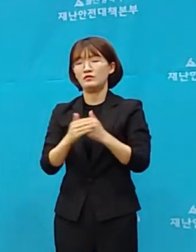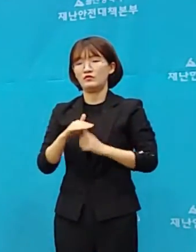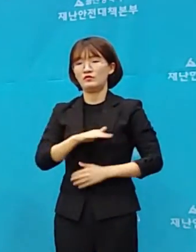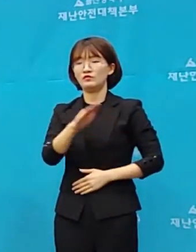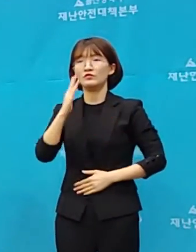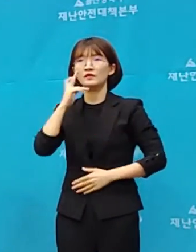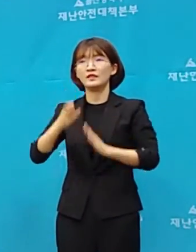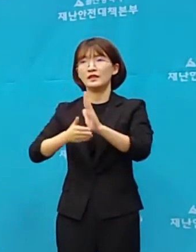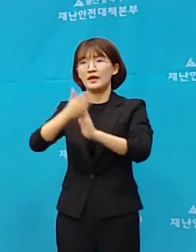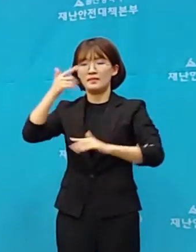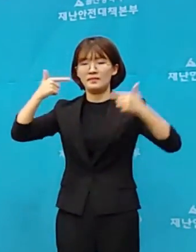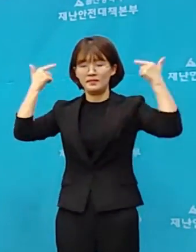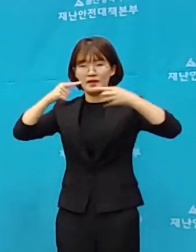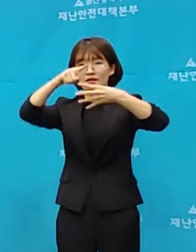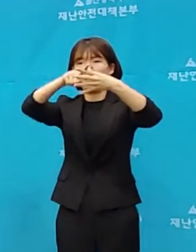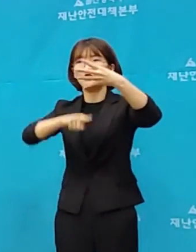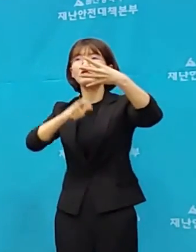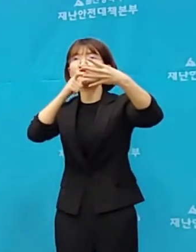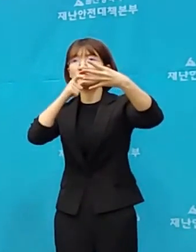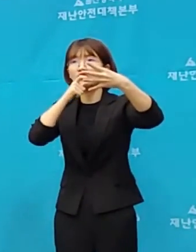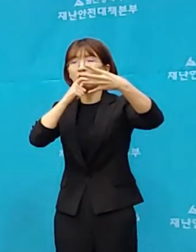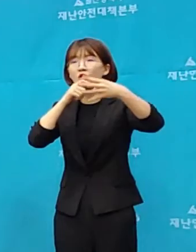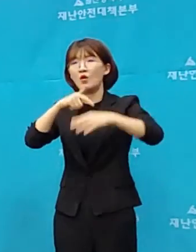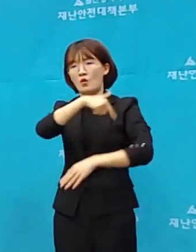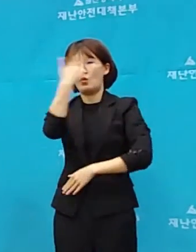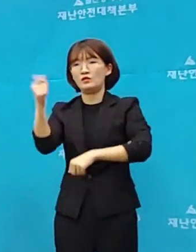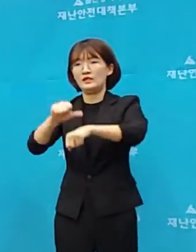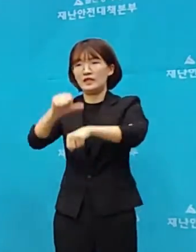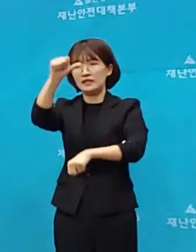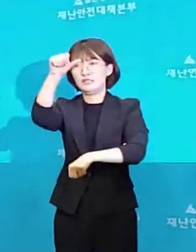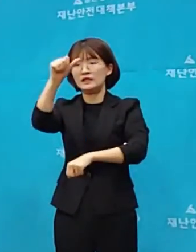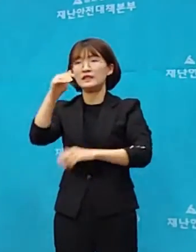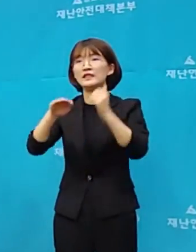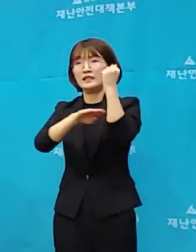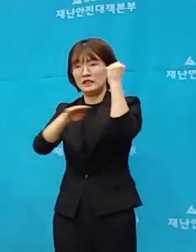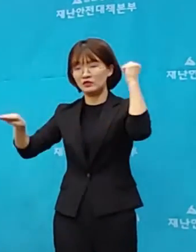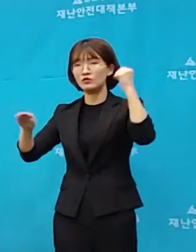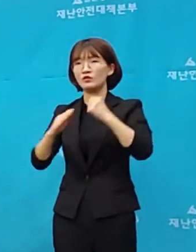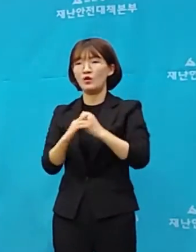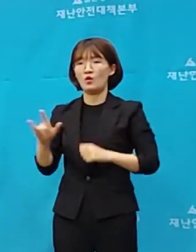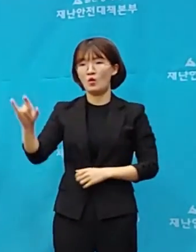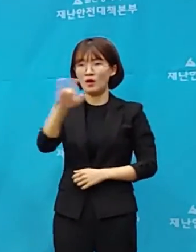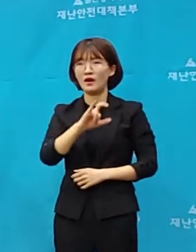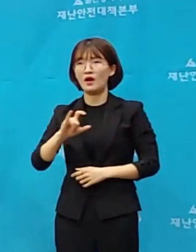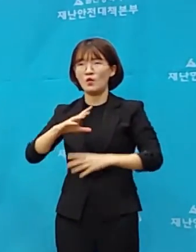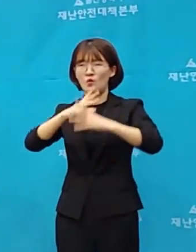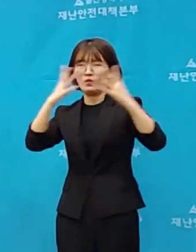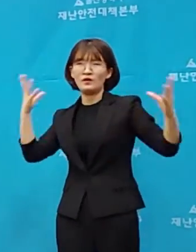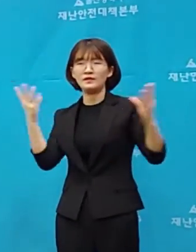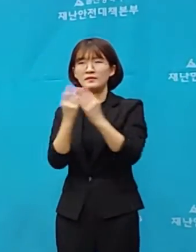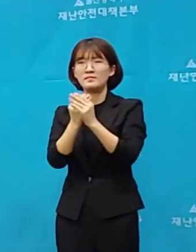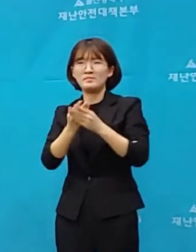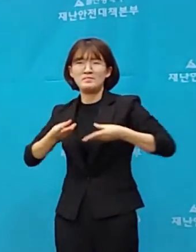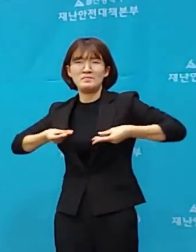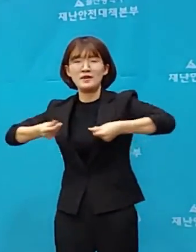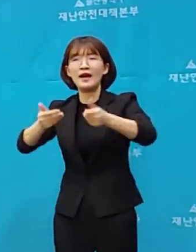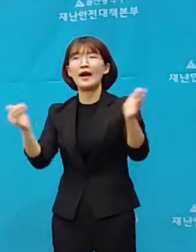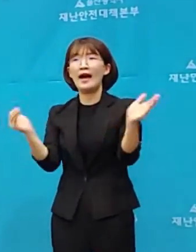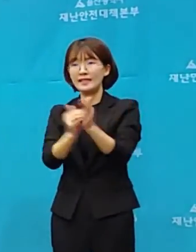시는 매주 수요일 오후 5시를 기해 코로나19 사태가 종식될